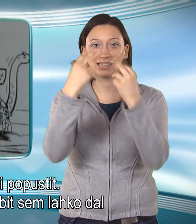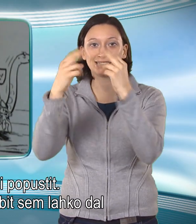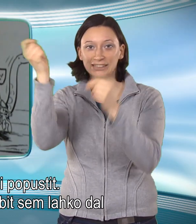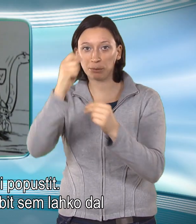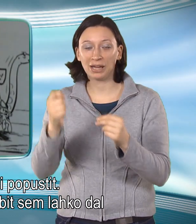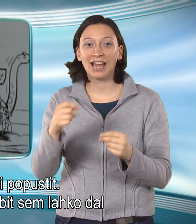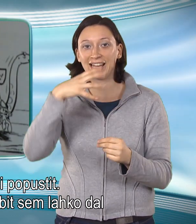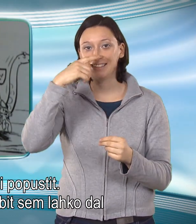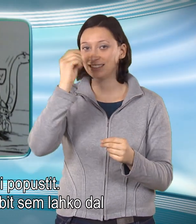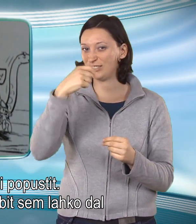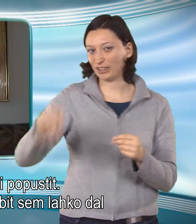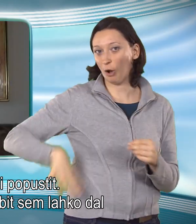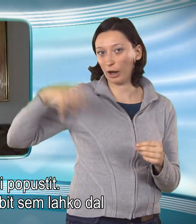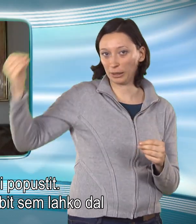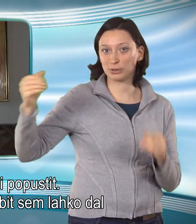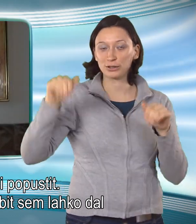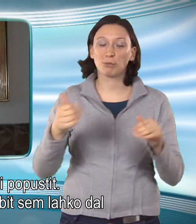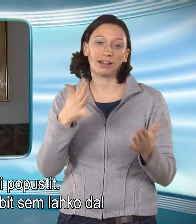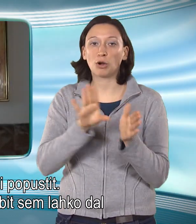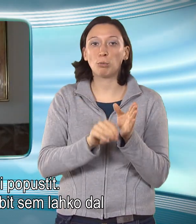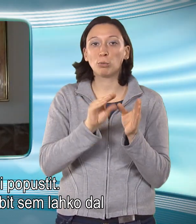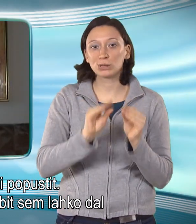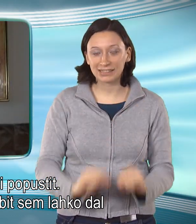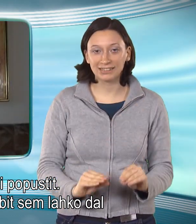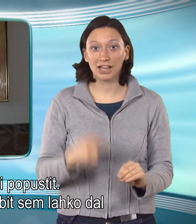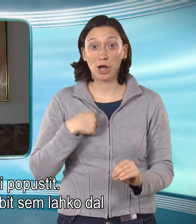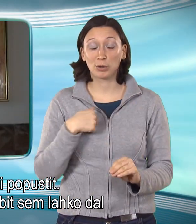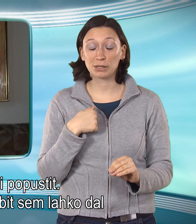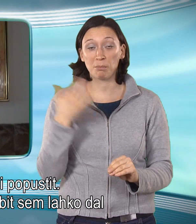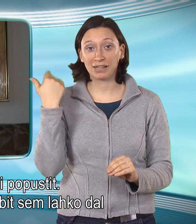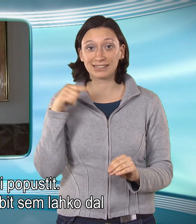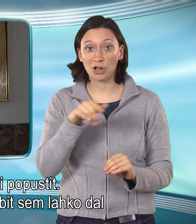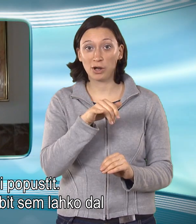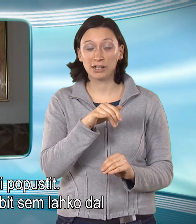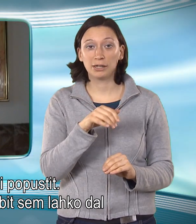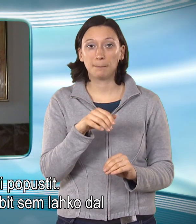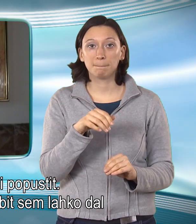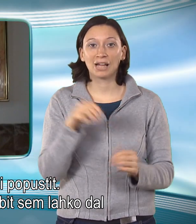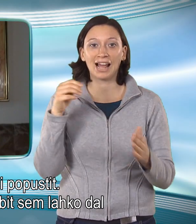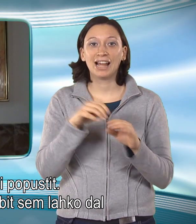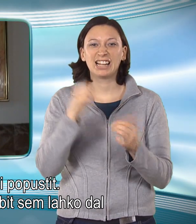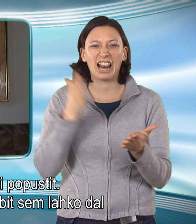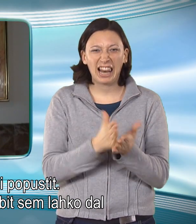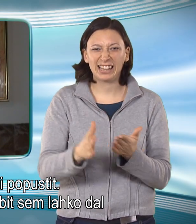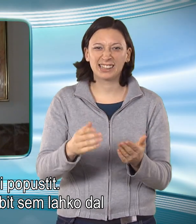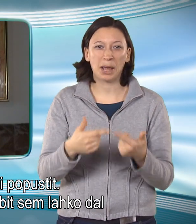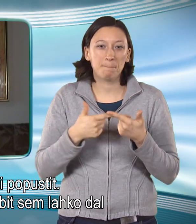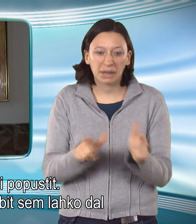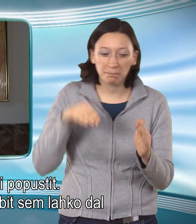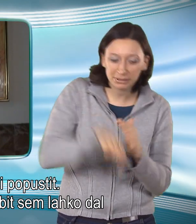strip Zvitorepca in potem so morali nekako popustiti. Ko sem pa ta let bil prebit, potem pa sem imel